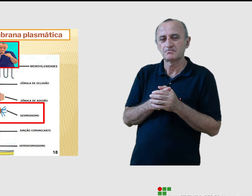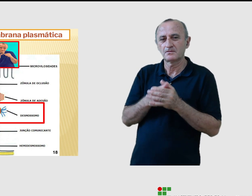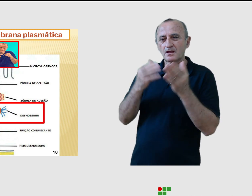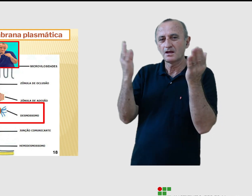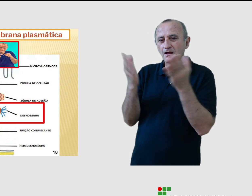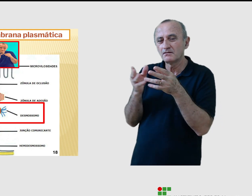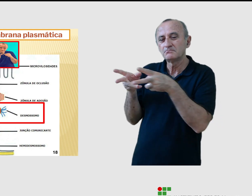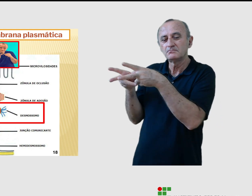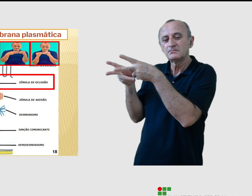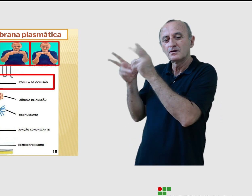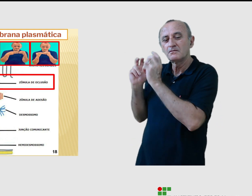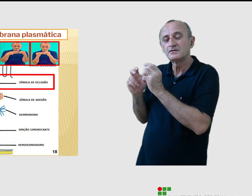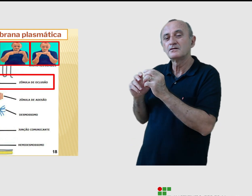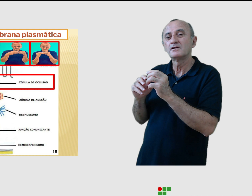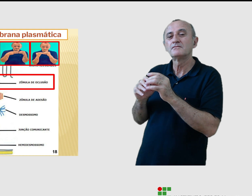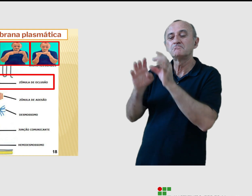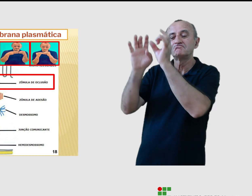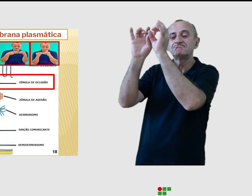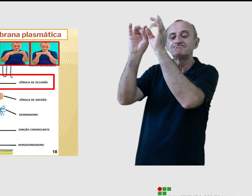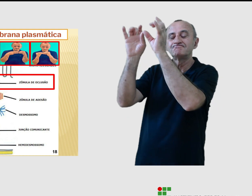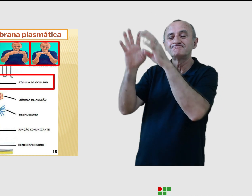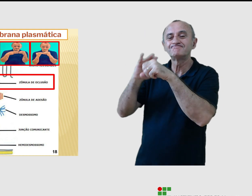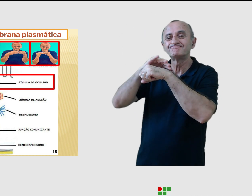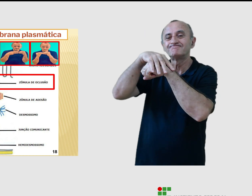na pele.